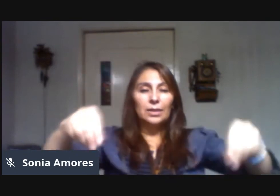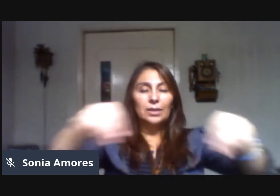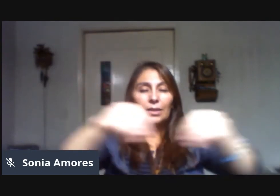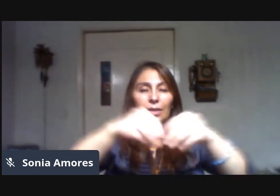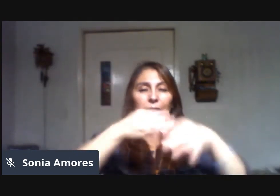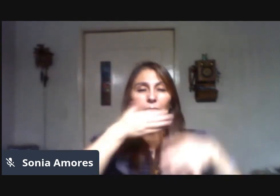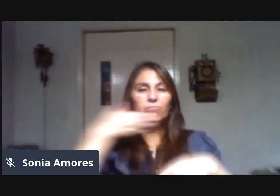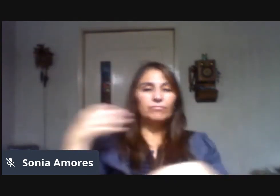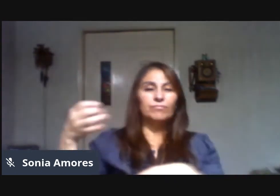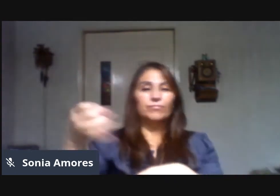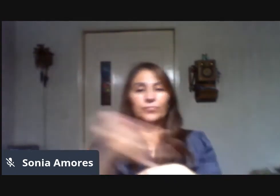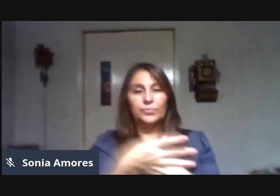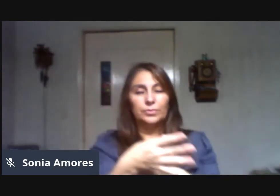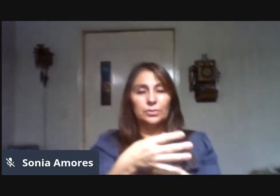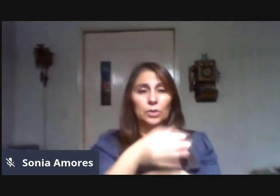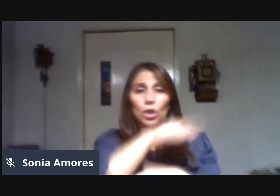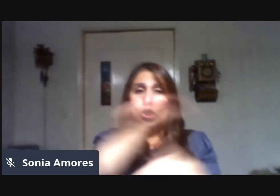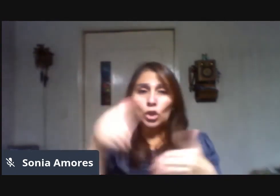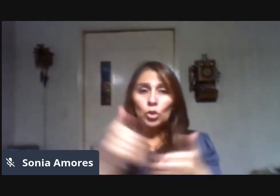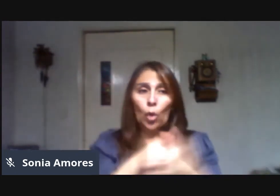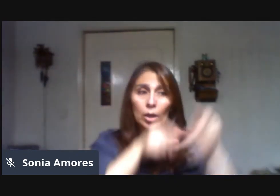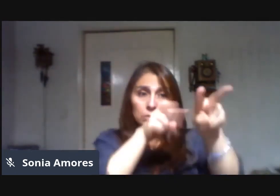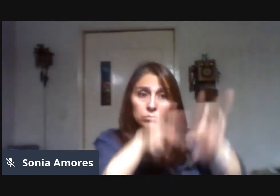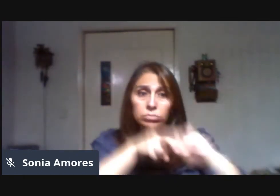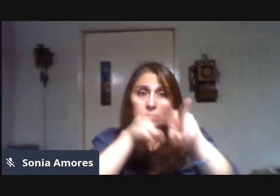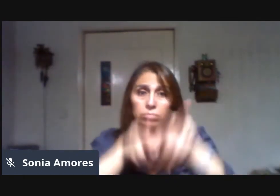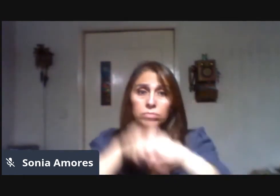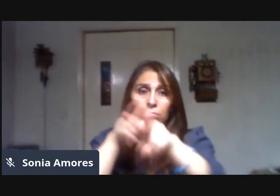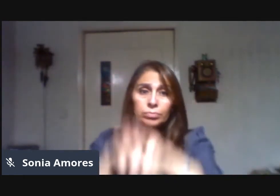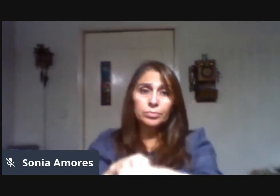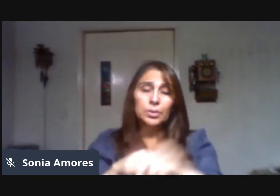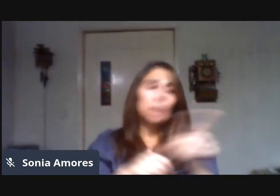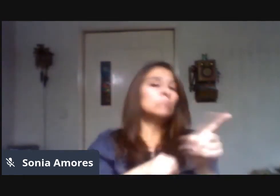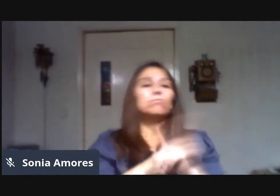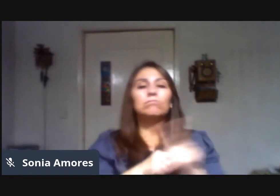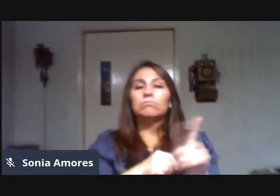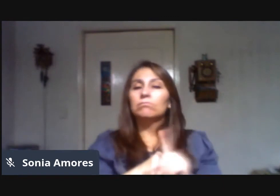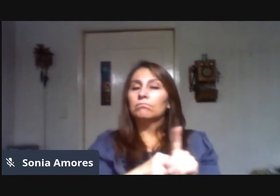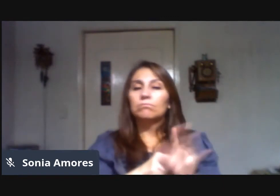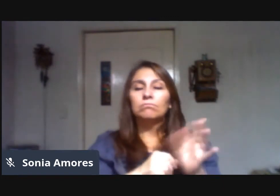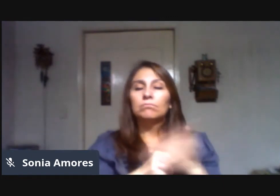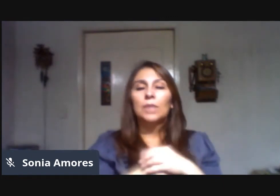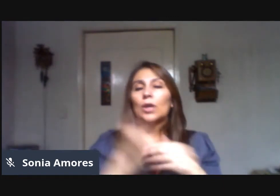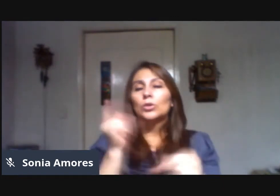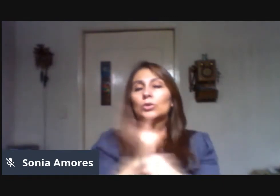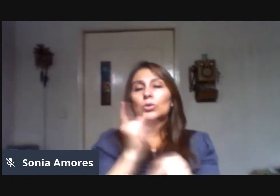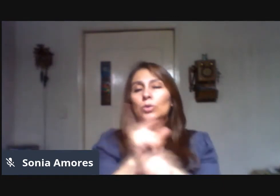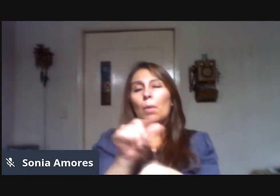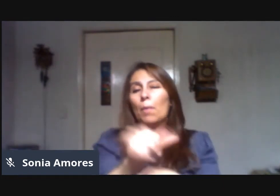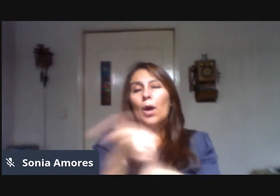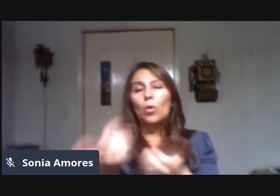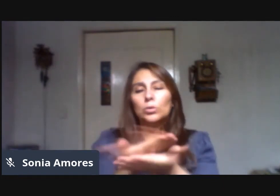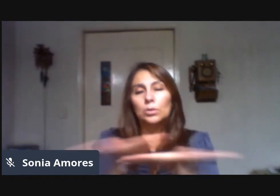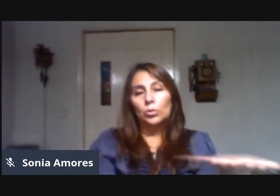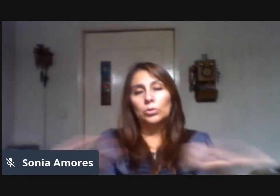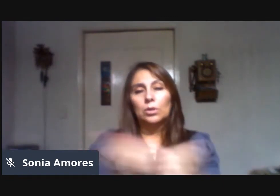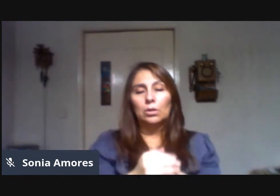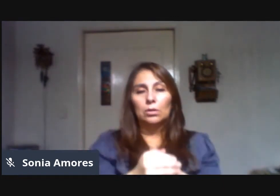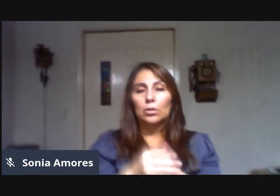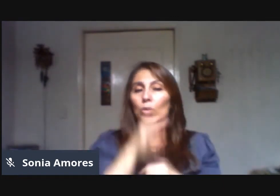todas están siendo utilizadas para lo que debiera ser, para la producción de alimentos. La utilizan